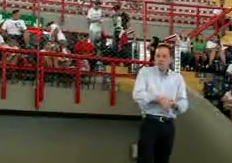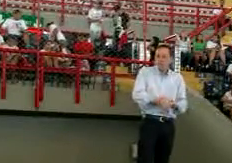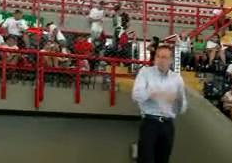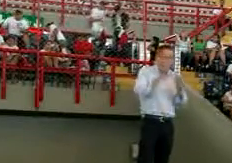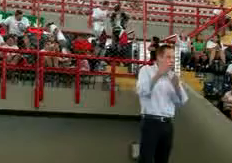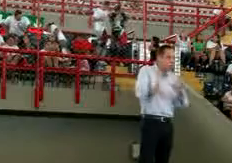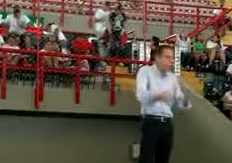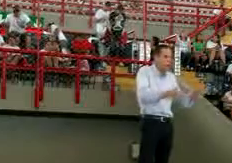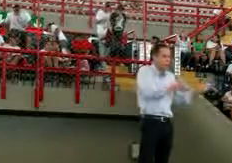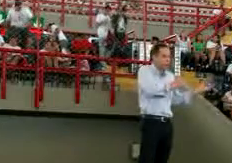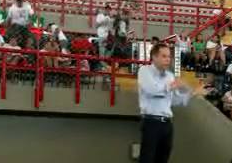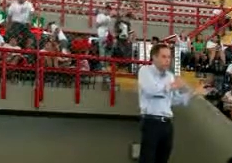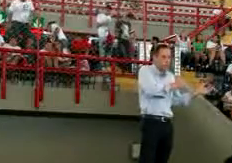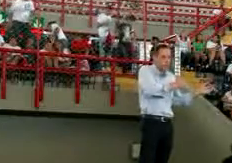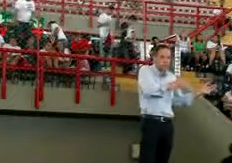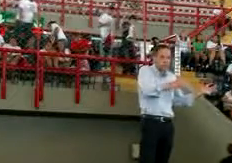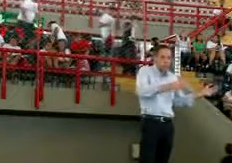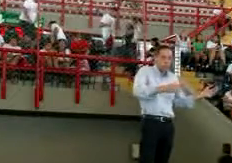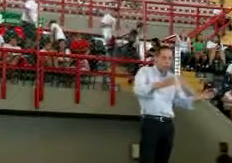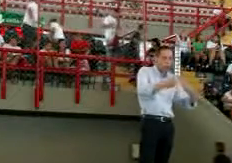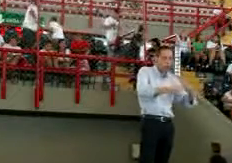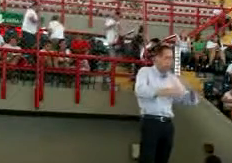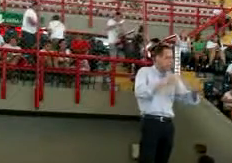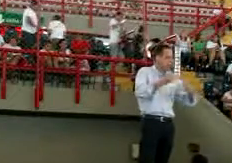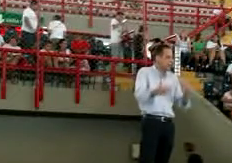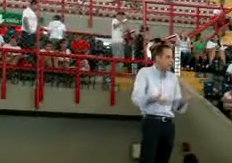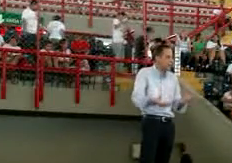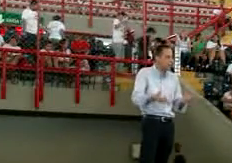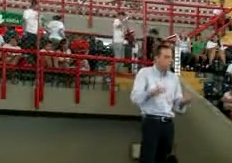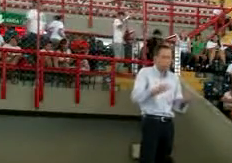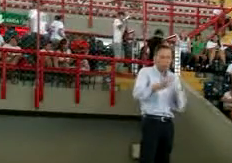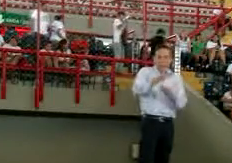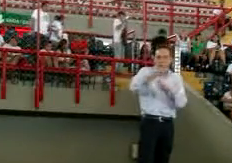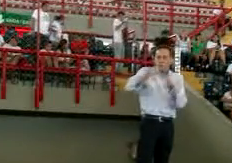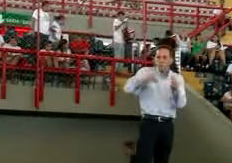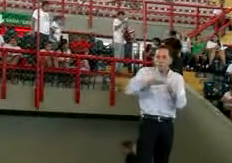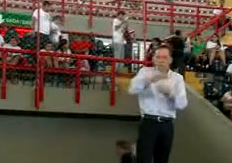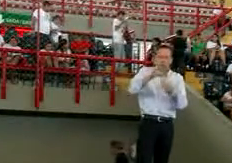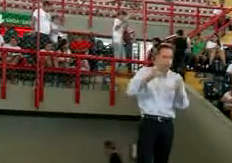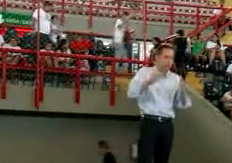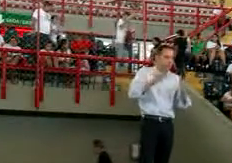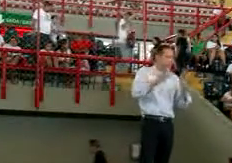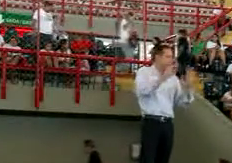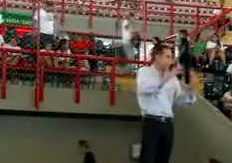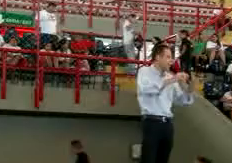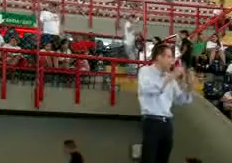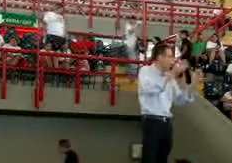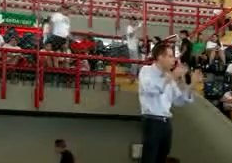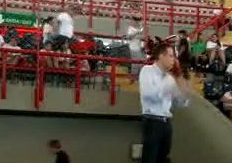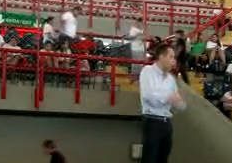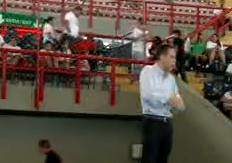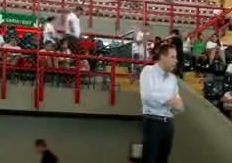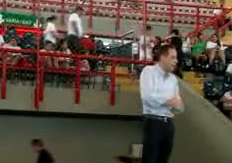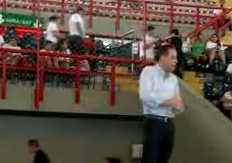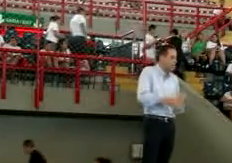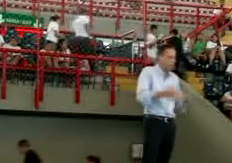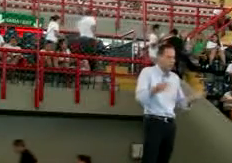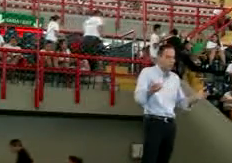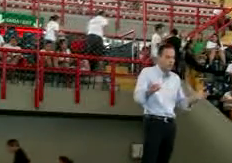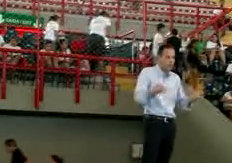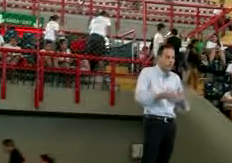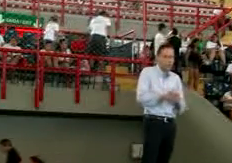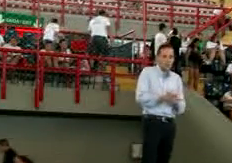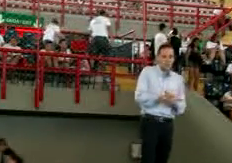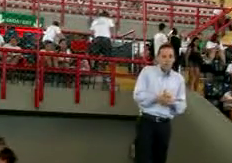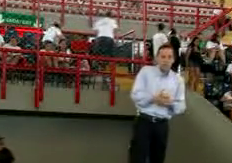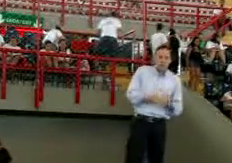inglês, diferente do resto do Brasil, com a cultura britânica, com toda uma estrutura, né, cultural diferente.